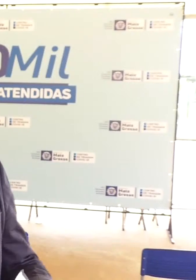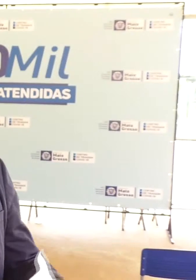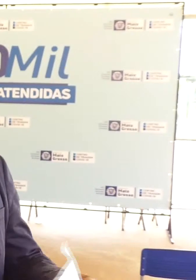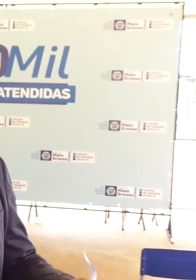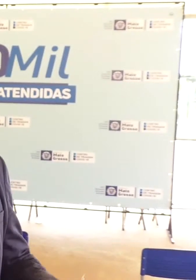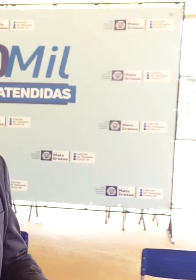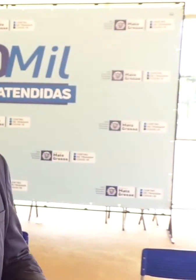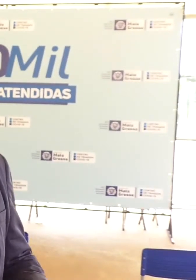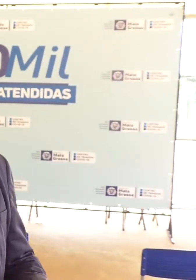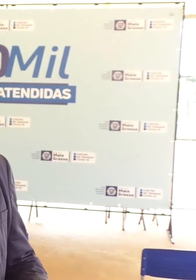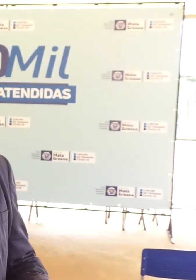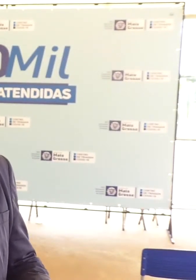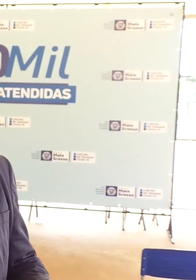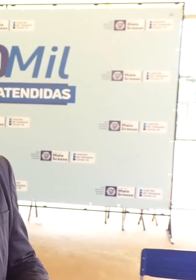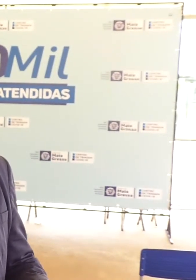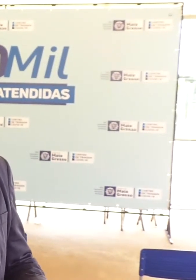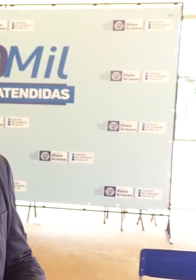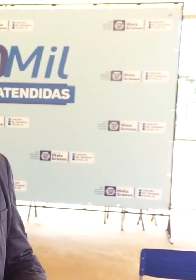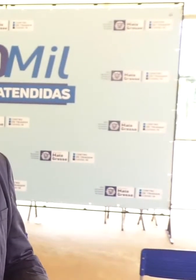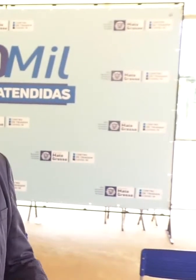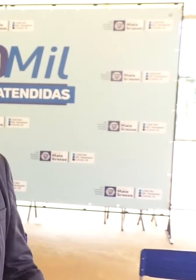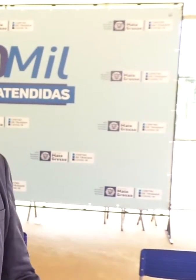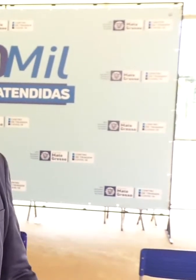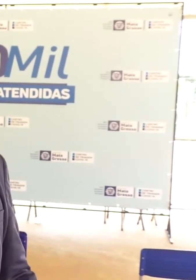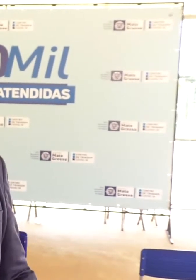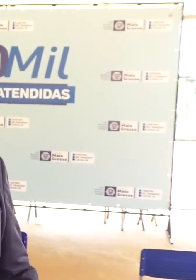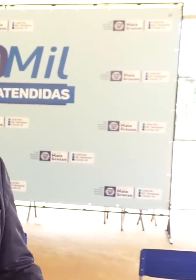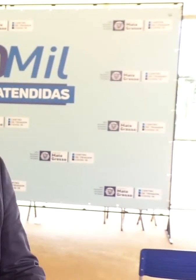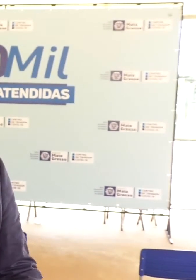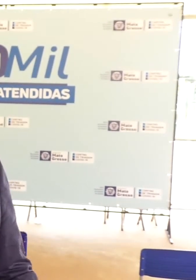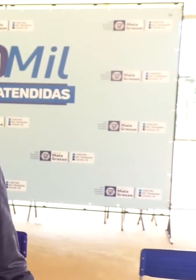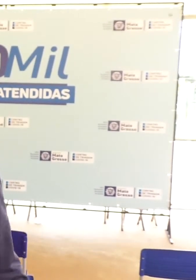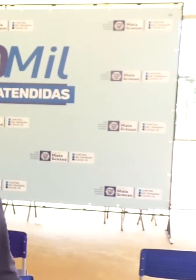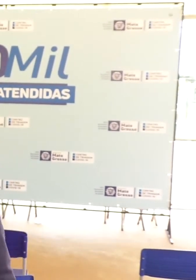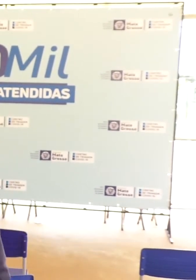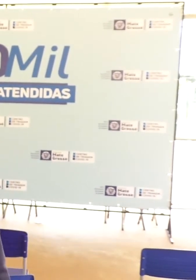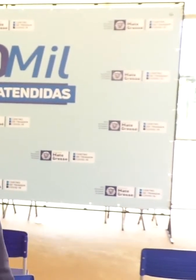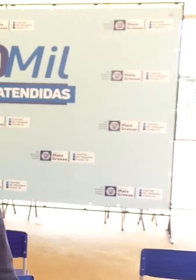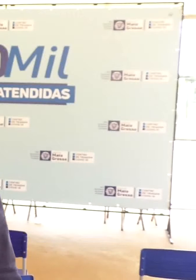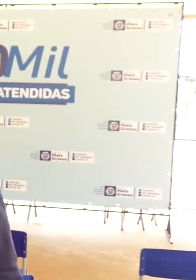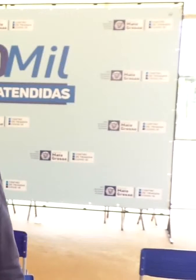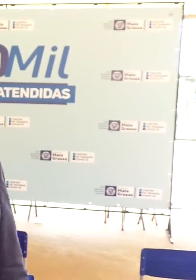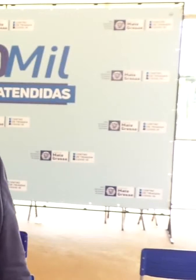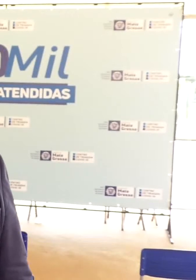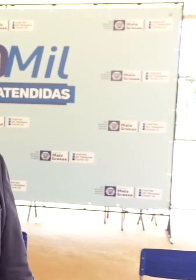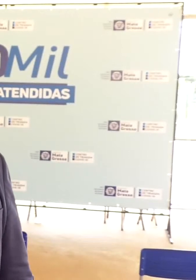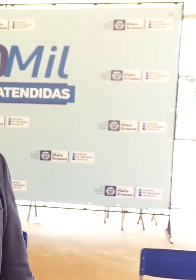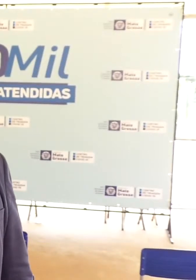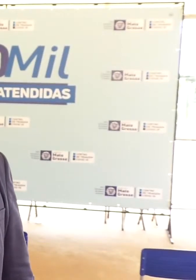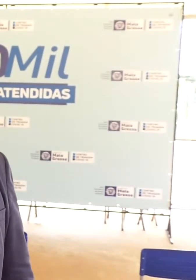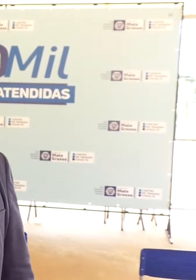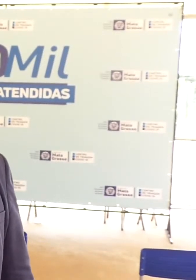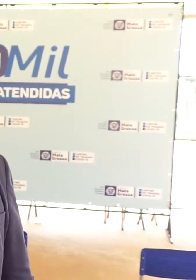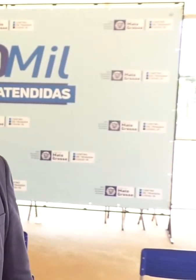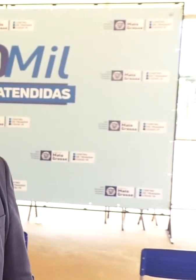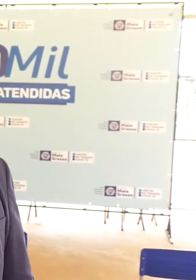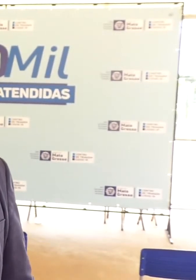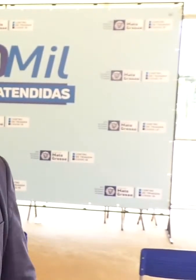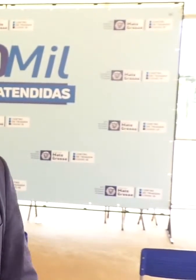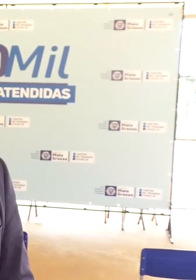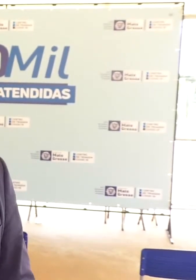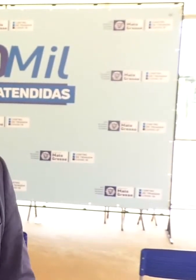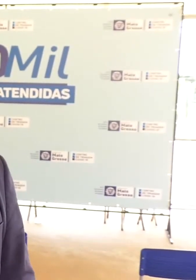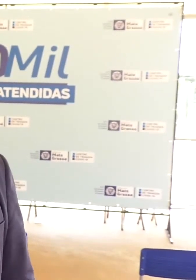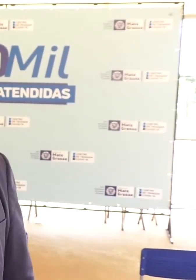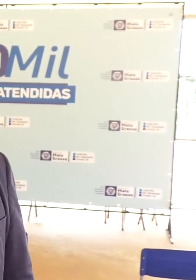para as prefeituras aqui no estado de Mato Grosso, deixou o governador irritado durante uma coletiva. Mauro Mendes diz que irá até